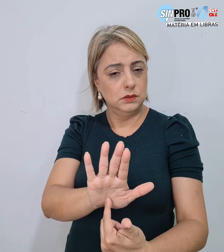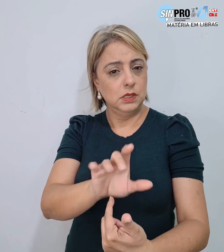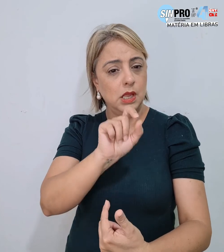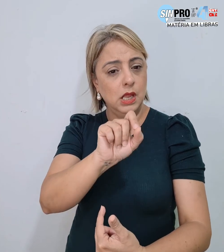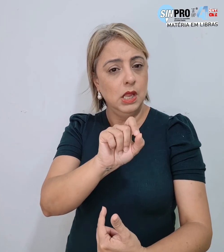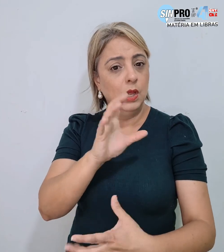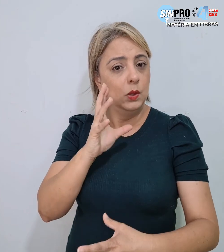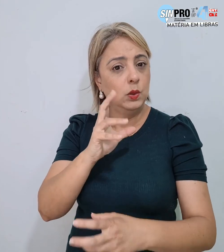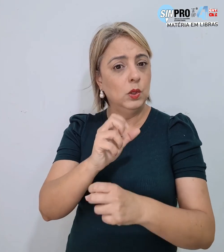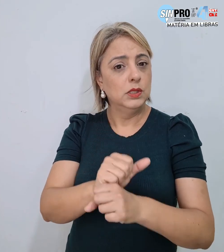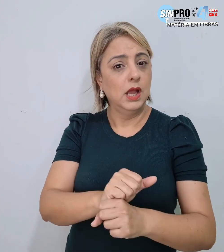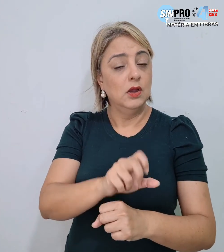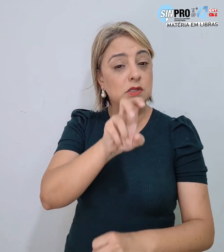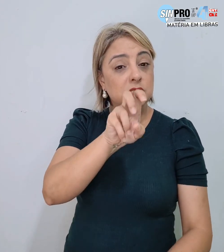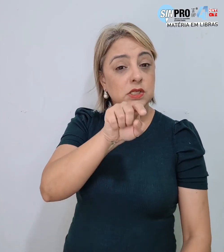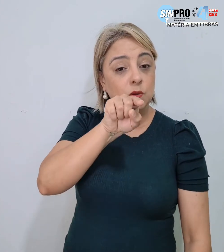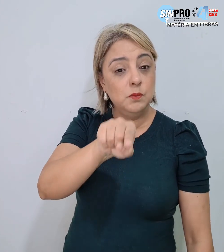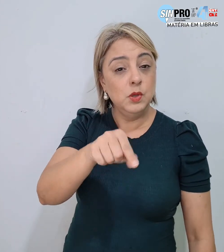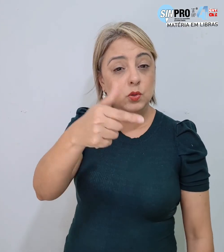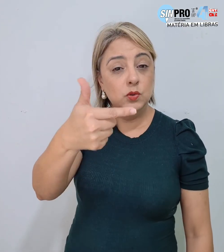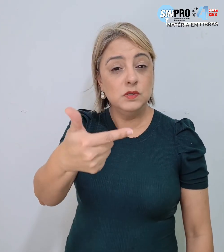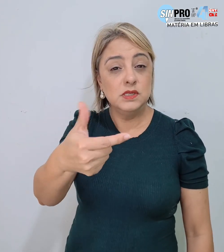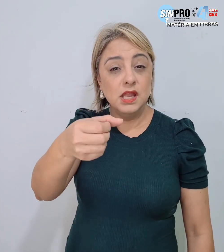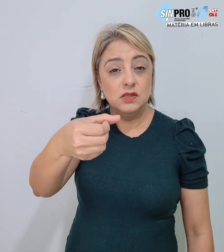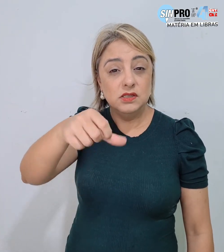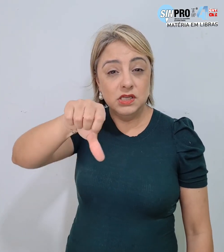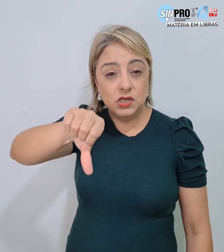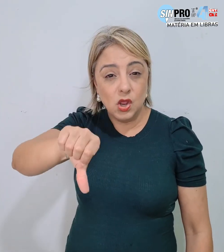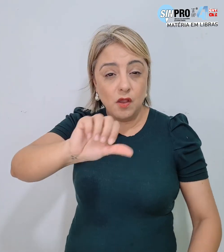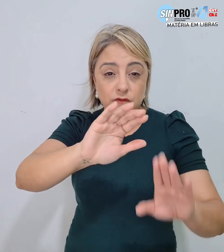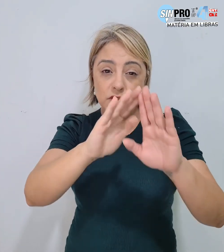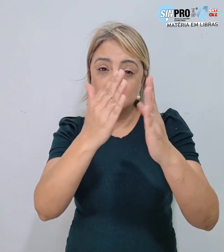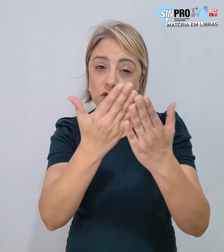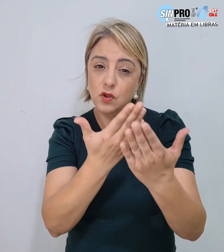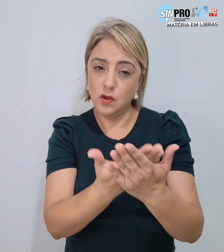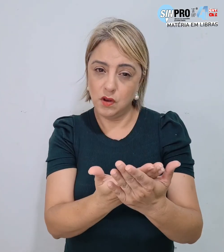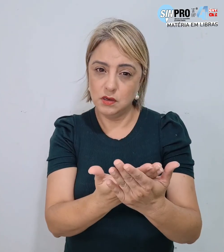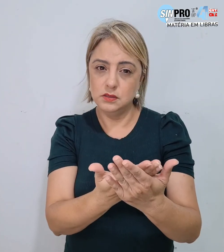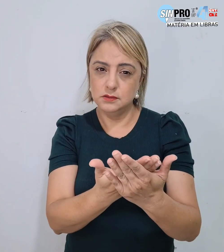o que um total de 5.209 unidades escolares